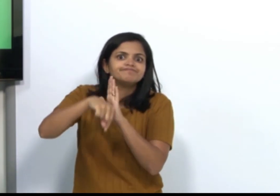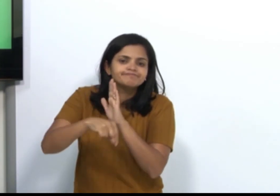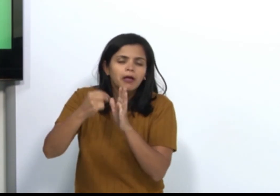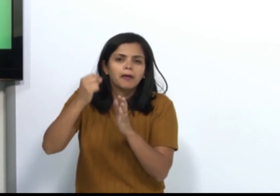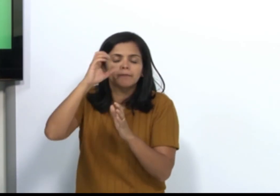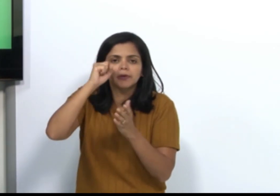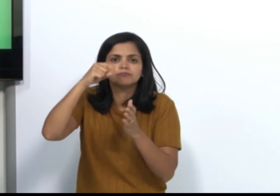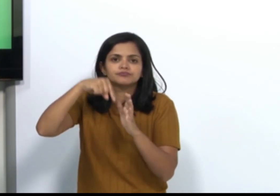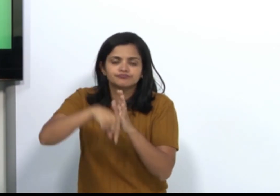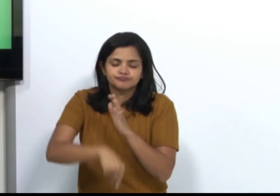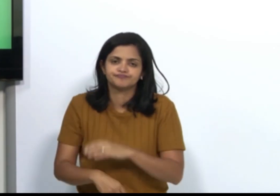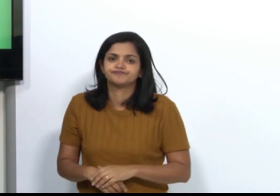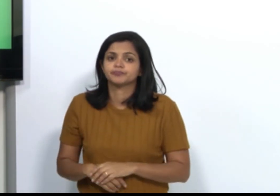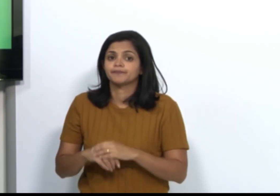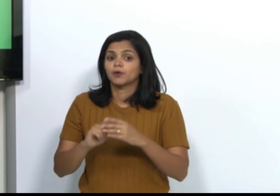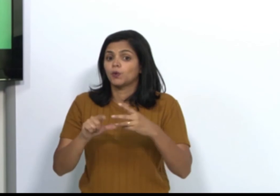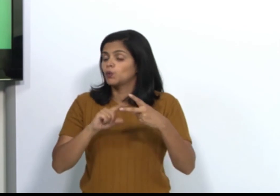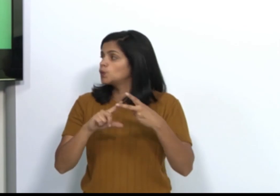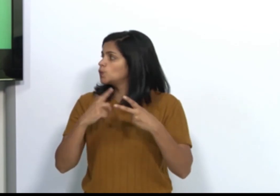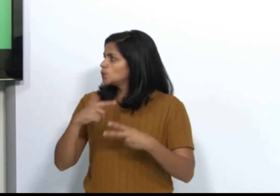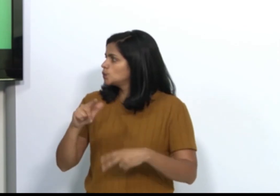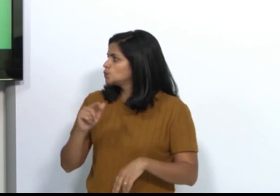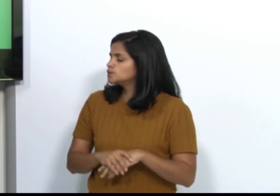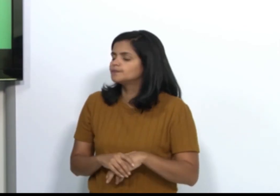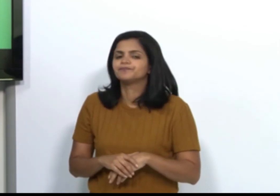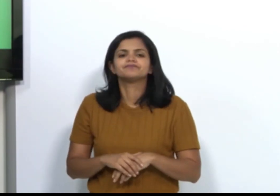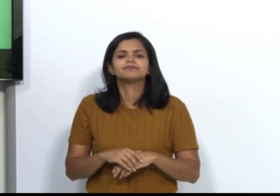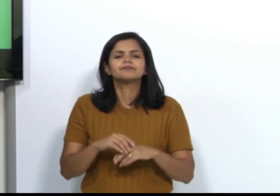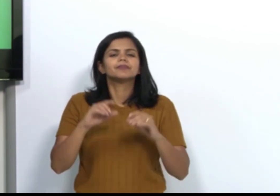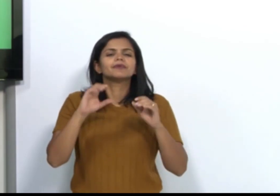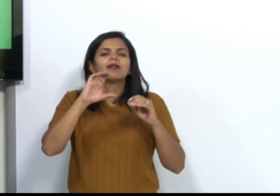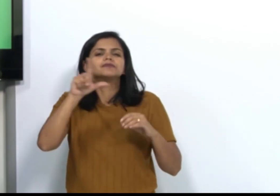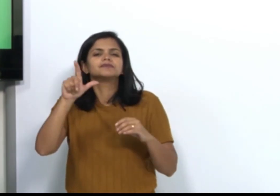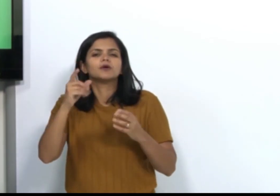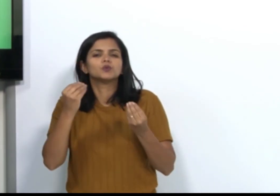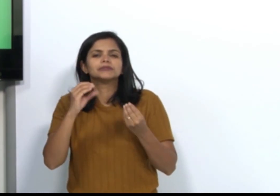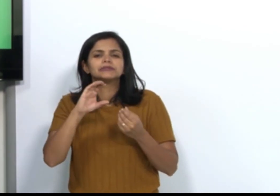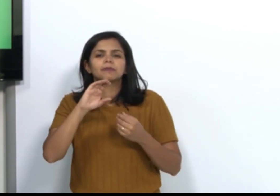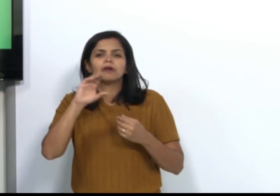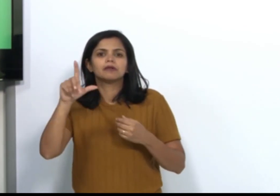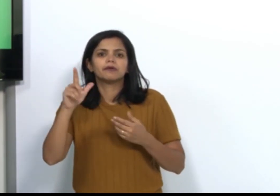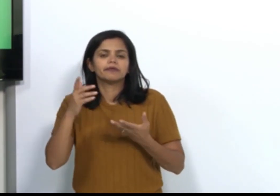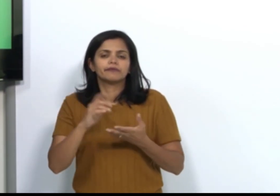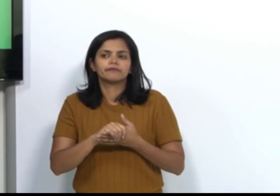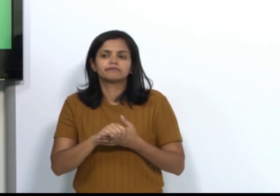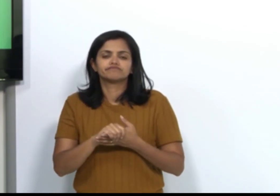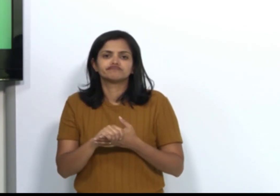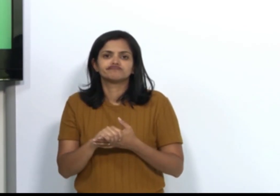Depois aprofundaremos mais sobre esses estudos, aprenderemos mais. Bom, temos os classificadores.